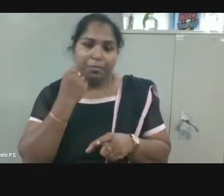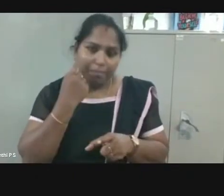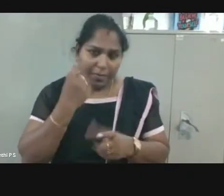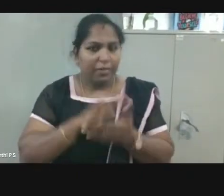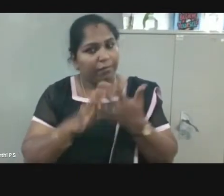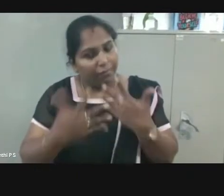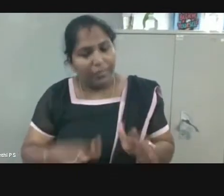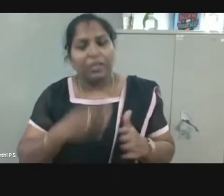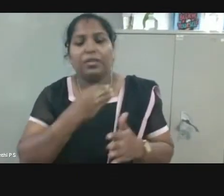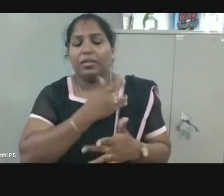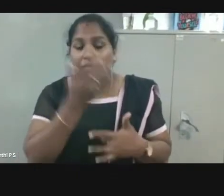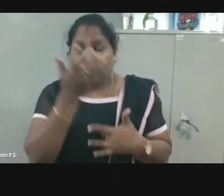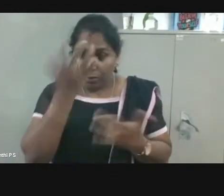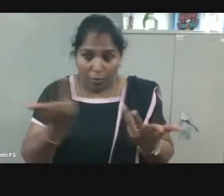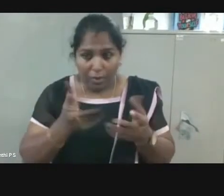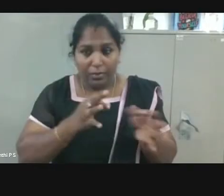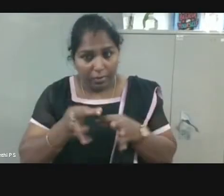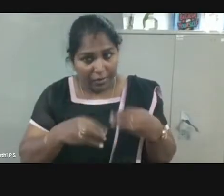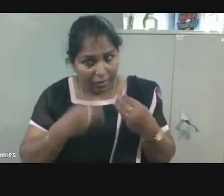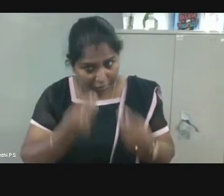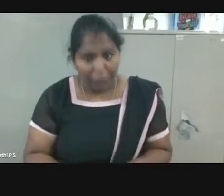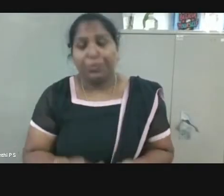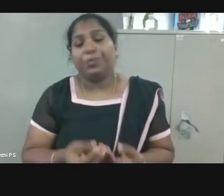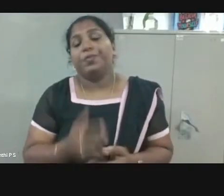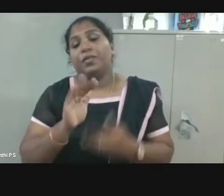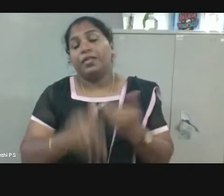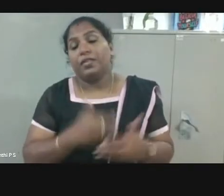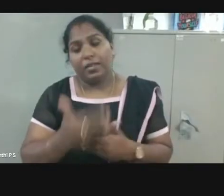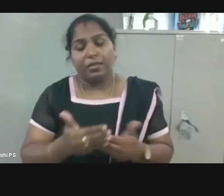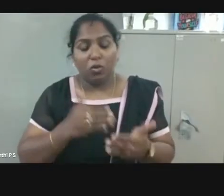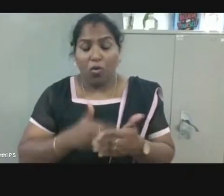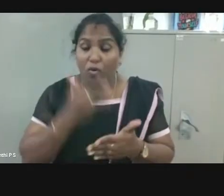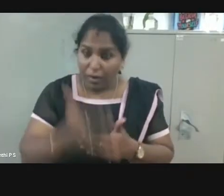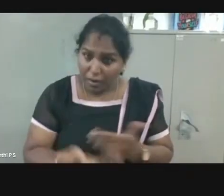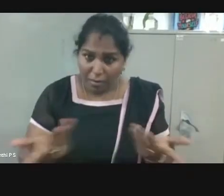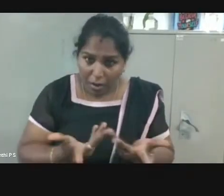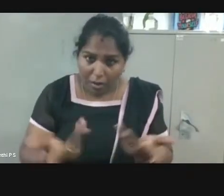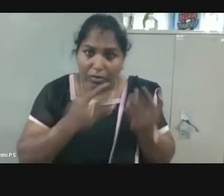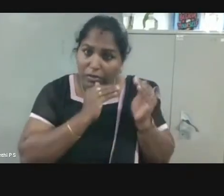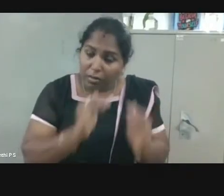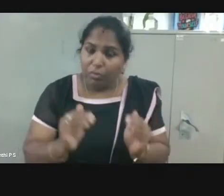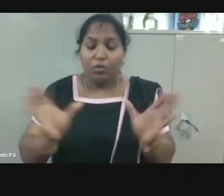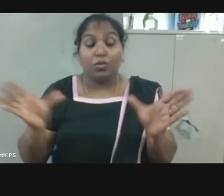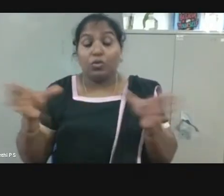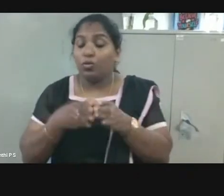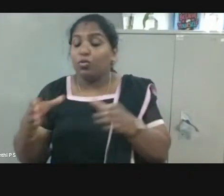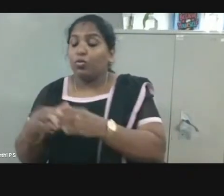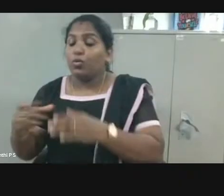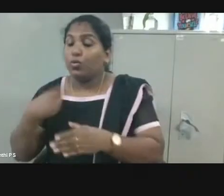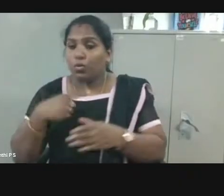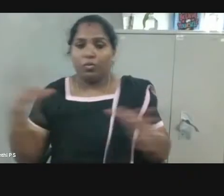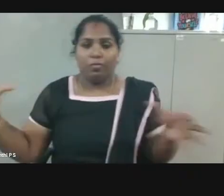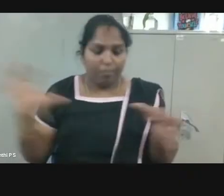കുറിച്ച് അവർ പറഞ്ഞു കൊടുക്കും. എങ്ങനെ ഇതിനെ തരണം ചെയ്യാം, അല്ലെങ്കിൽ ബാക്കിയുള്ള സപ്പോർട്ട് ഗ്രൂപ്പുകളുമായിട്ട് ഇവരെ ബന്ധിപ്പിച്ചു